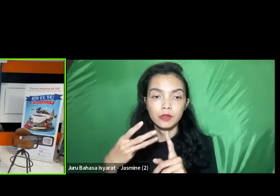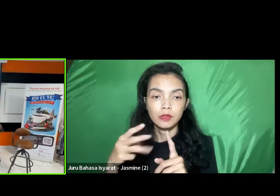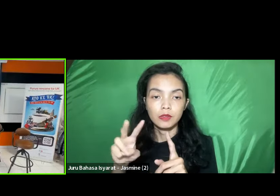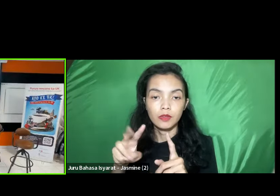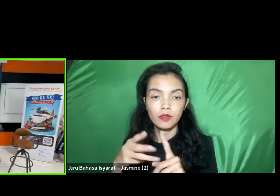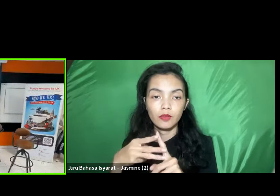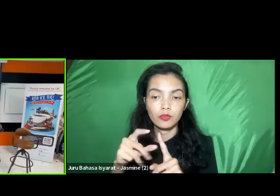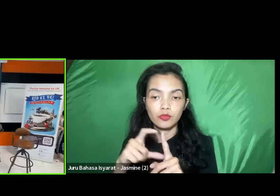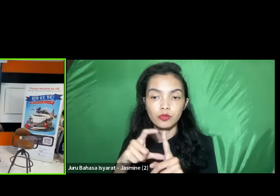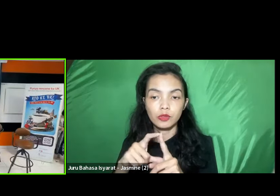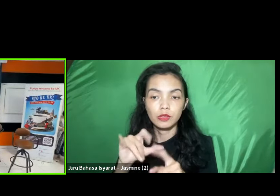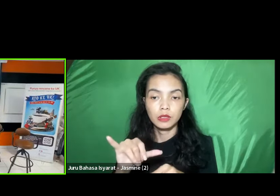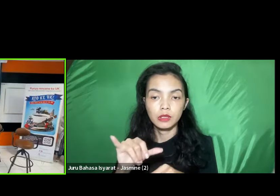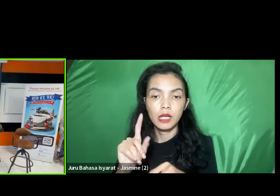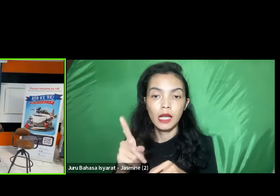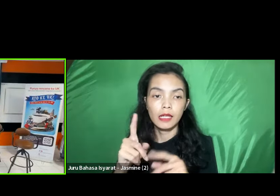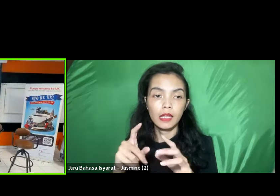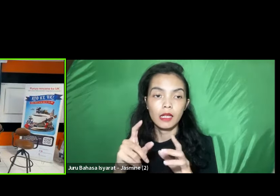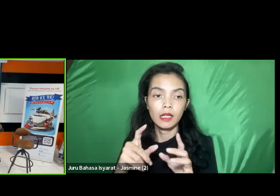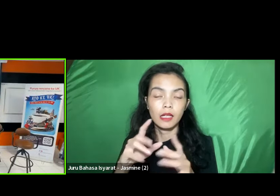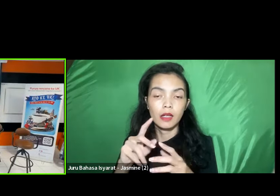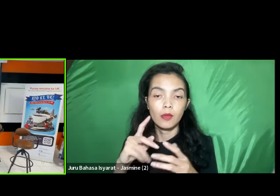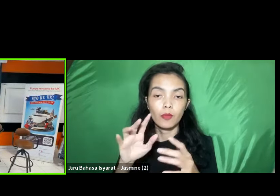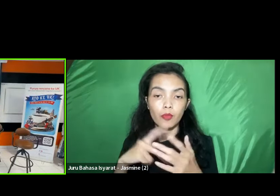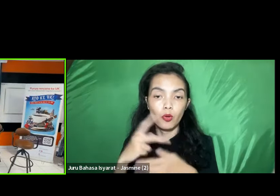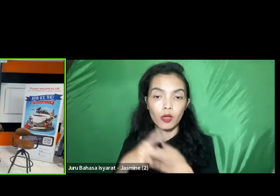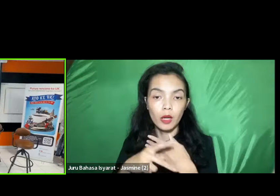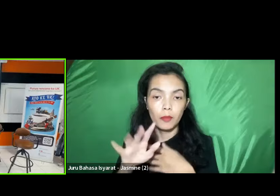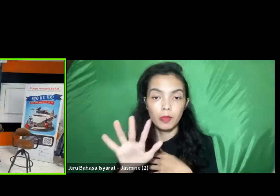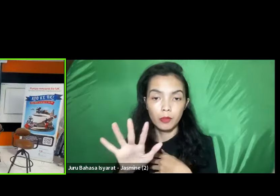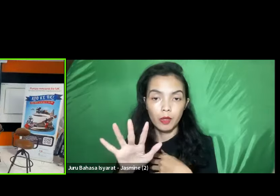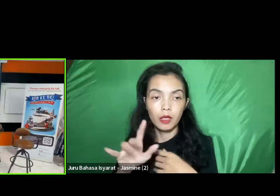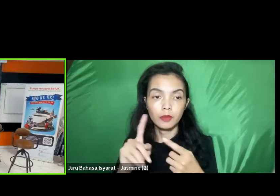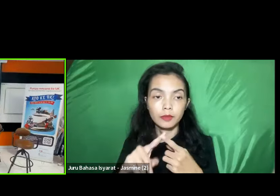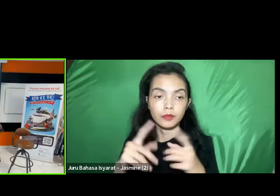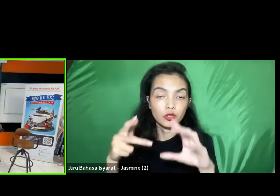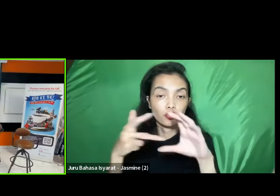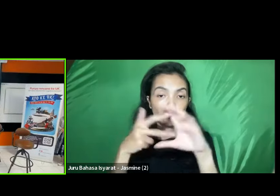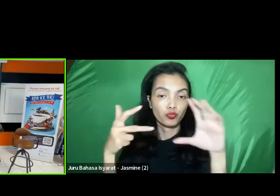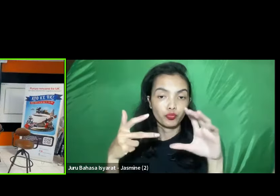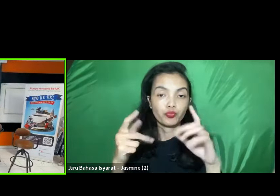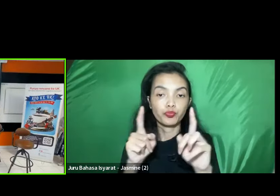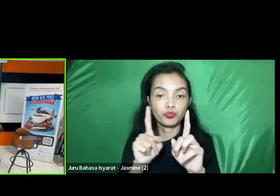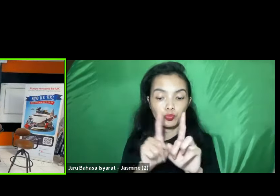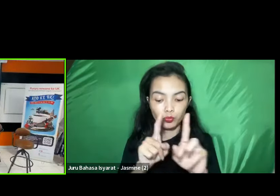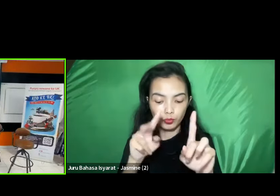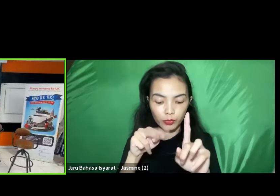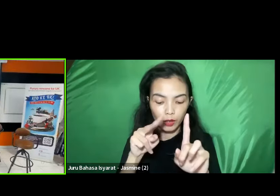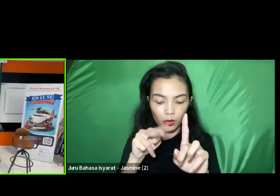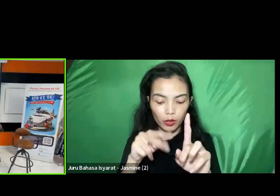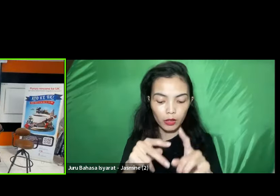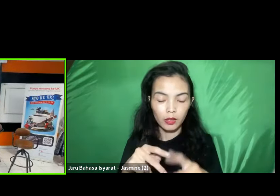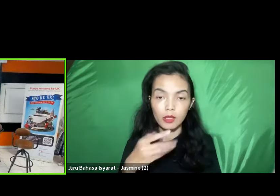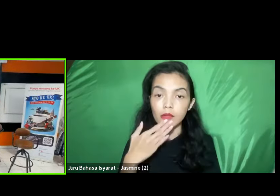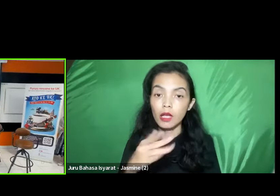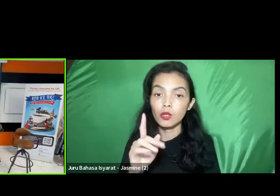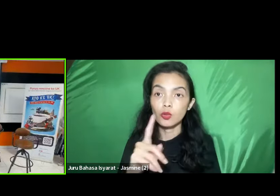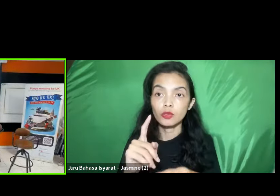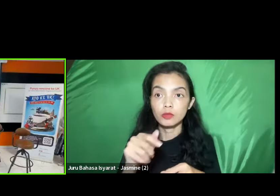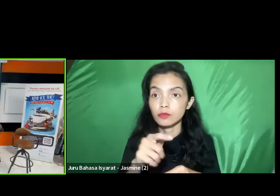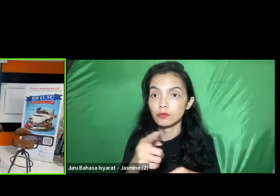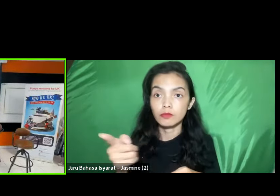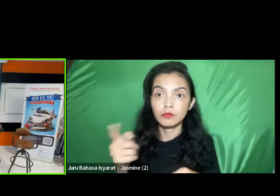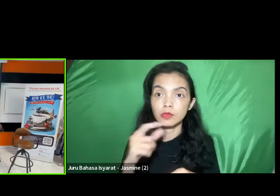ya kita kita punya lima program Jadi yang pertama tuh Zoom mentoring Jadi kalau misalnya teman-teman aku ma nanya dulu di sini Siapa yang ikut